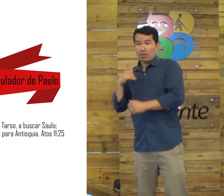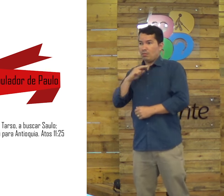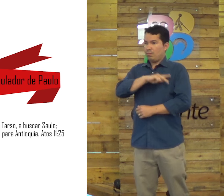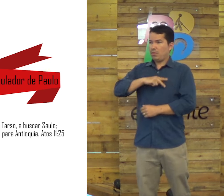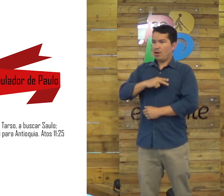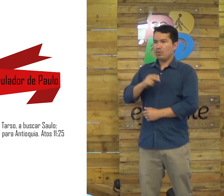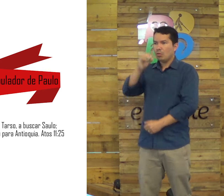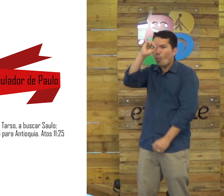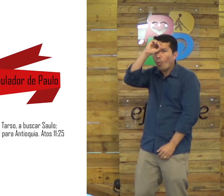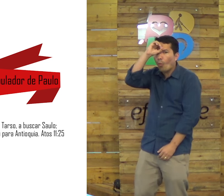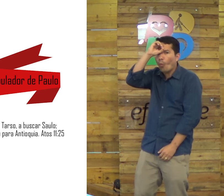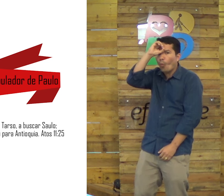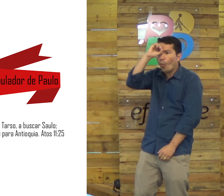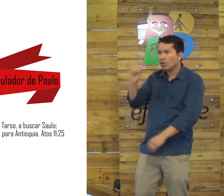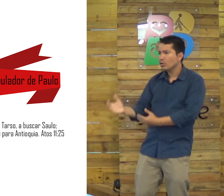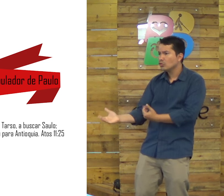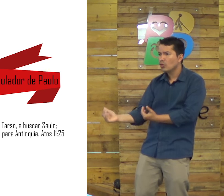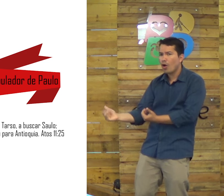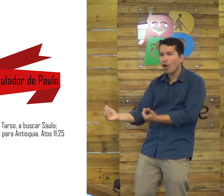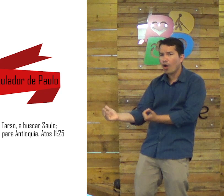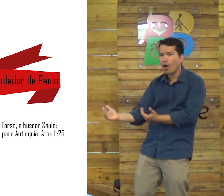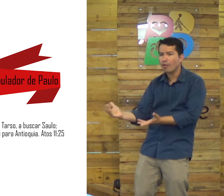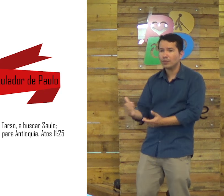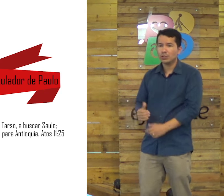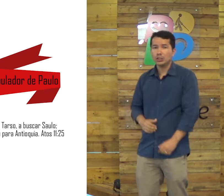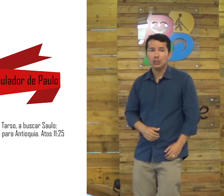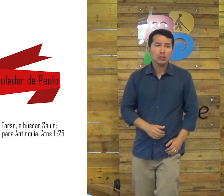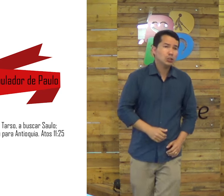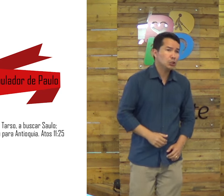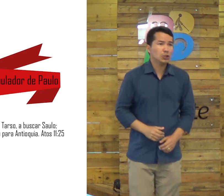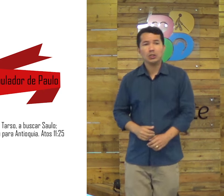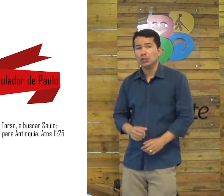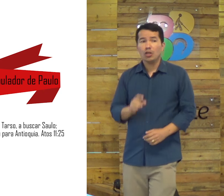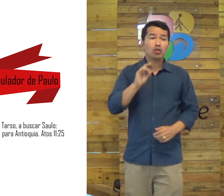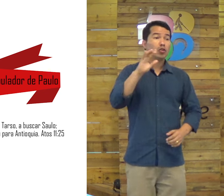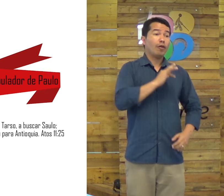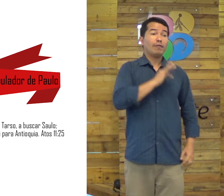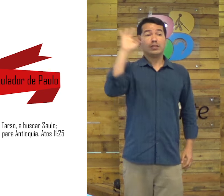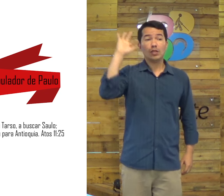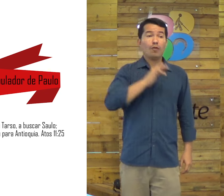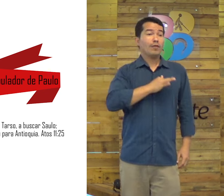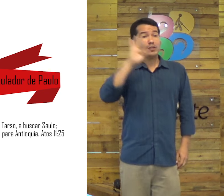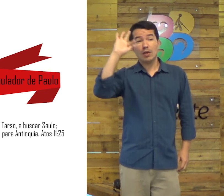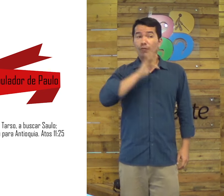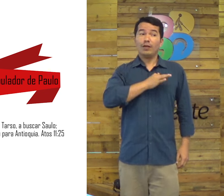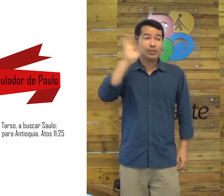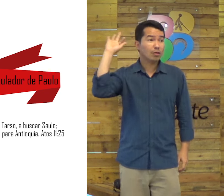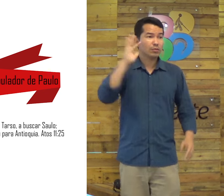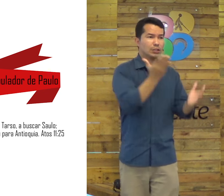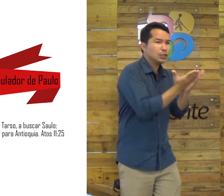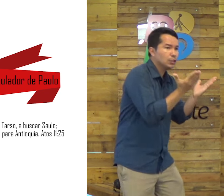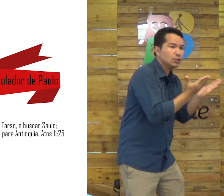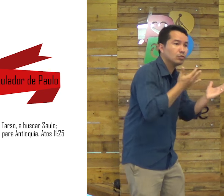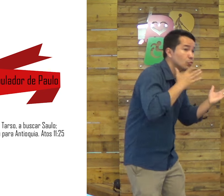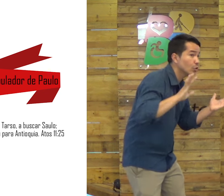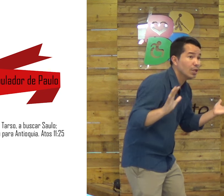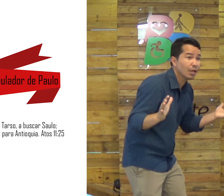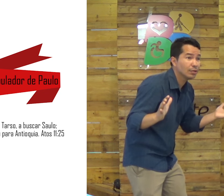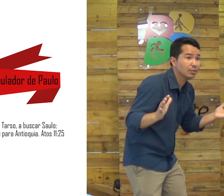Porque, no passado, Paulo não sabia nada, né? Ele era uma pessoa jovem, e, ele era fariseu, né? Ele estudava, lei,